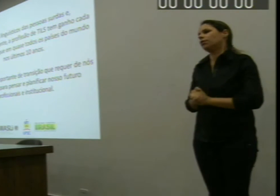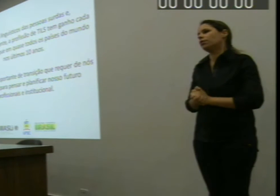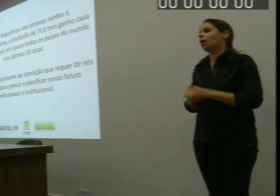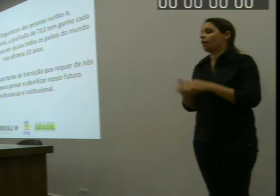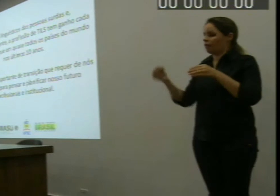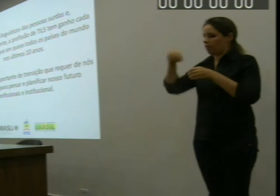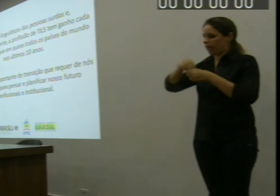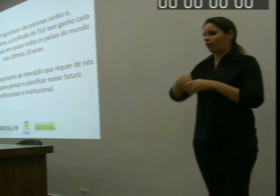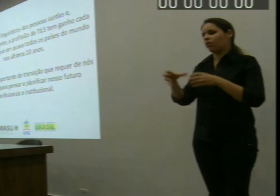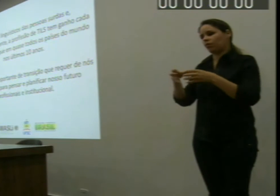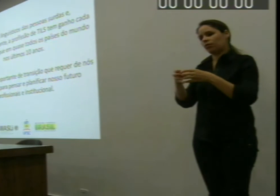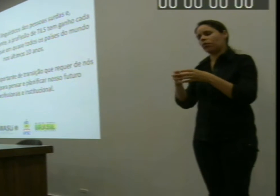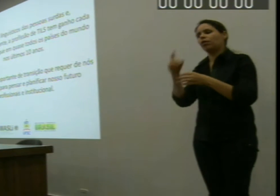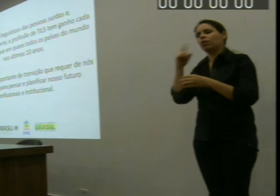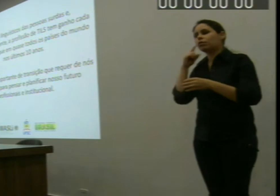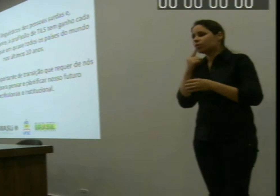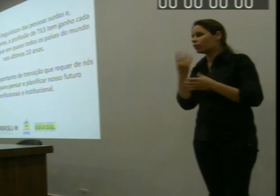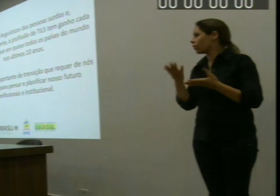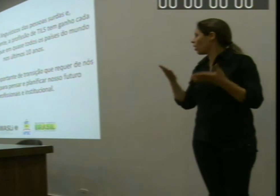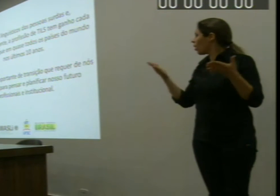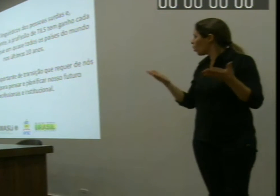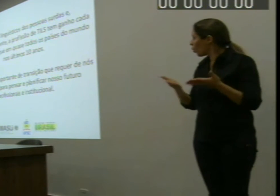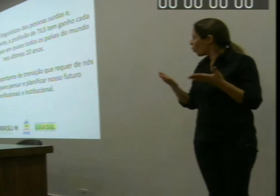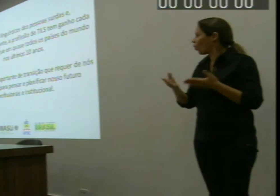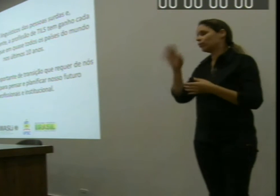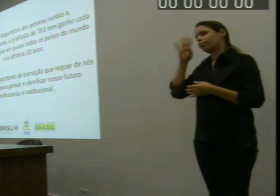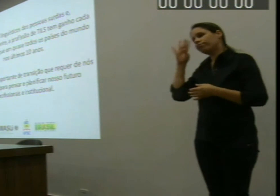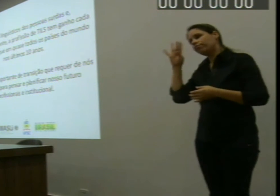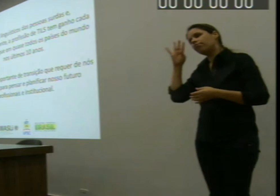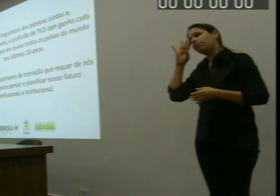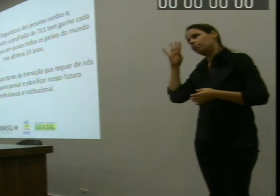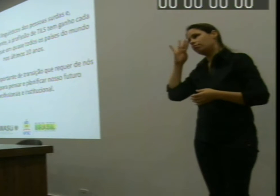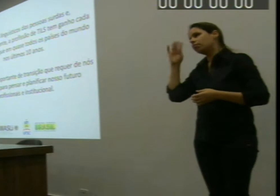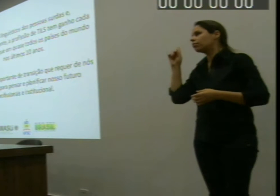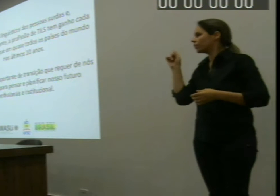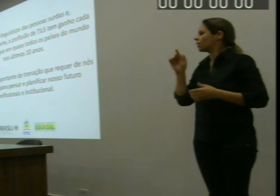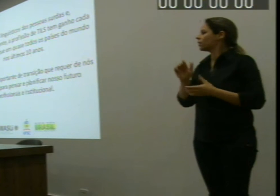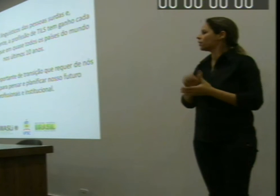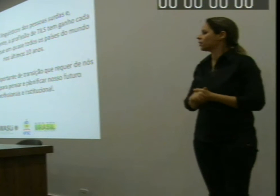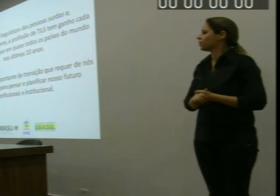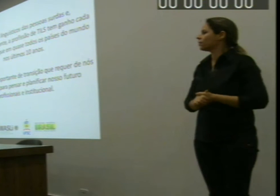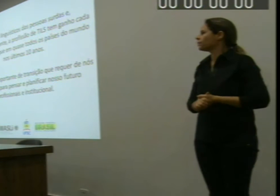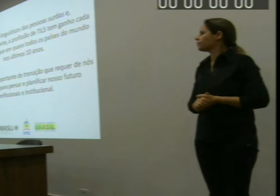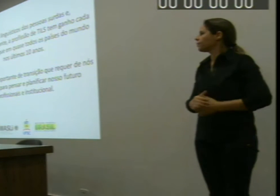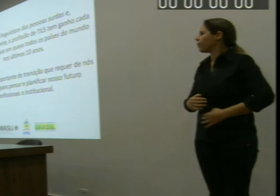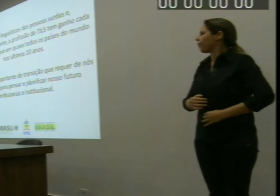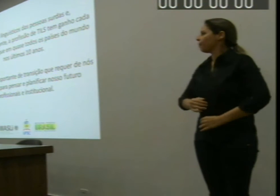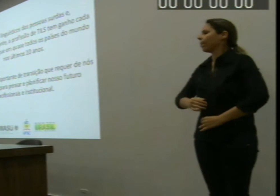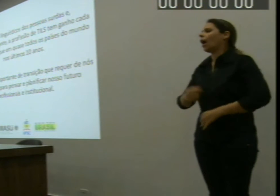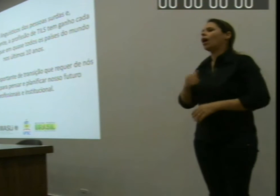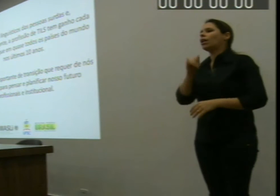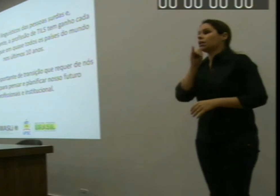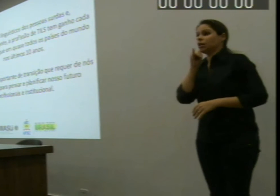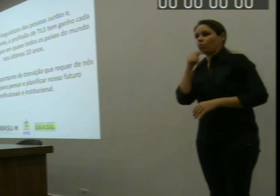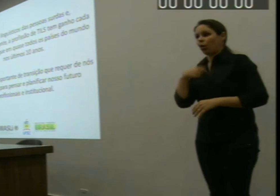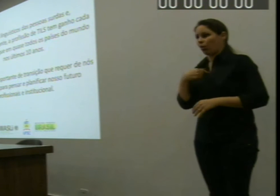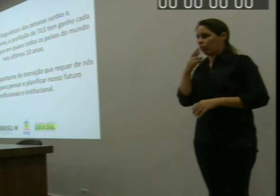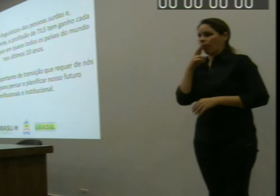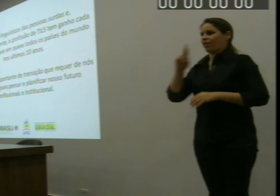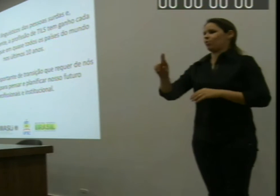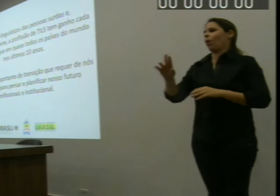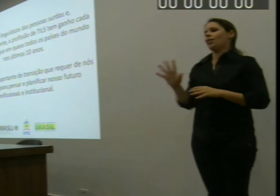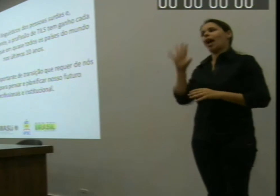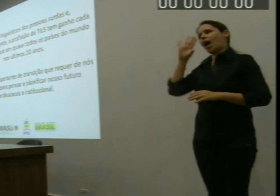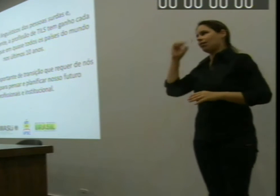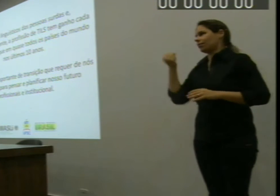surda e aí eu trouxe essas reflexões com vocês e são reflexões mesmo eu não vou não trouxe respostas né para